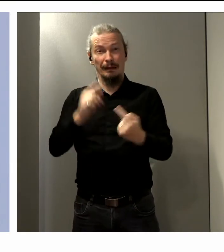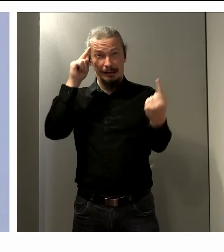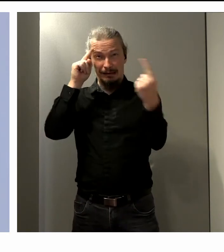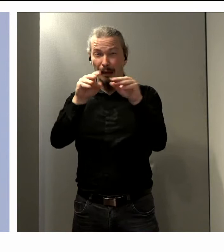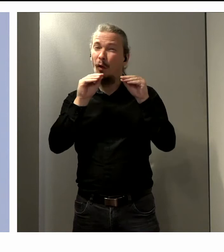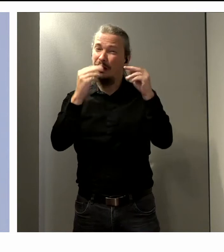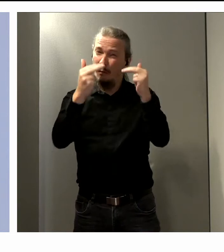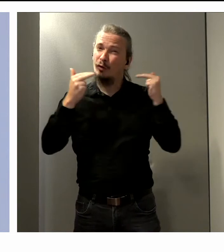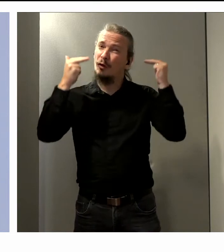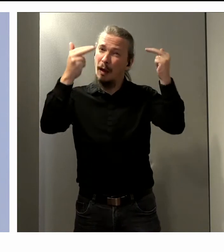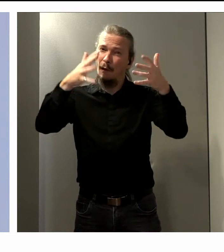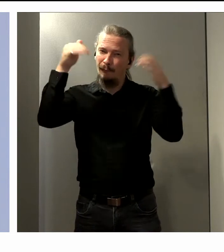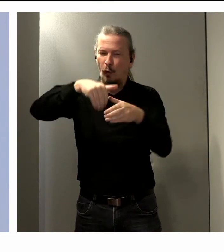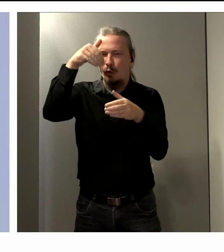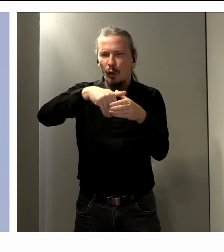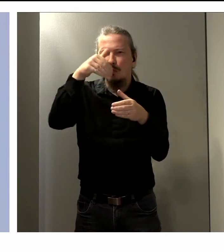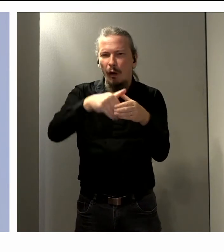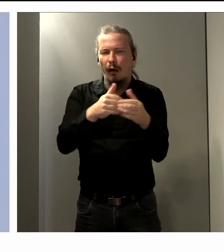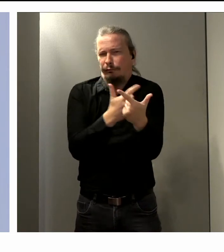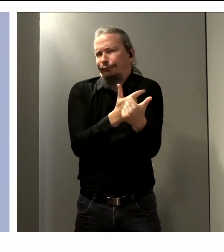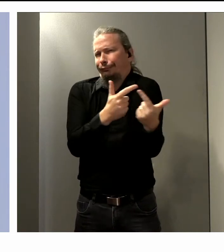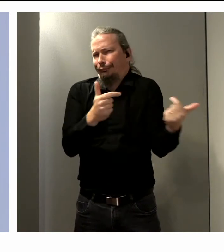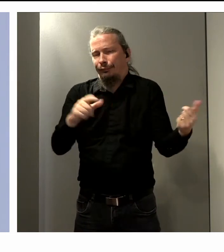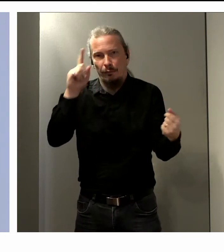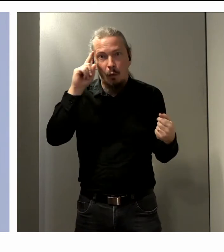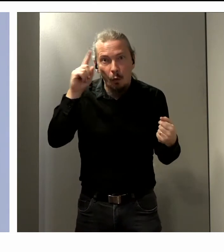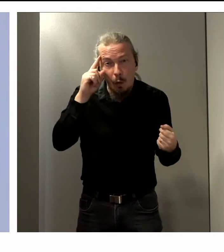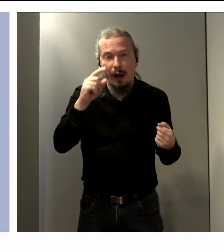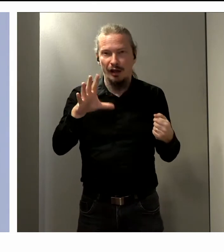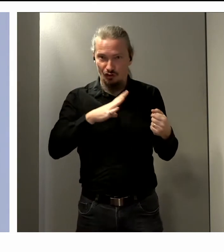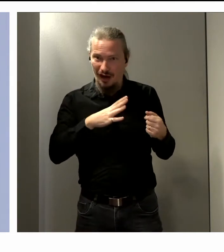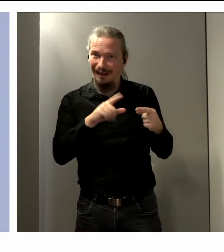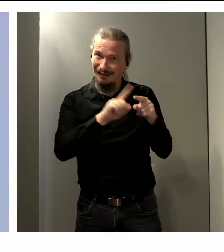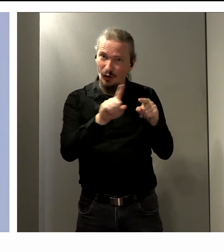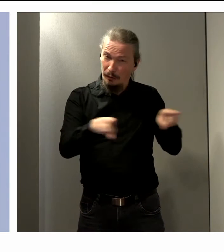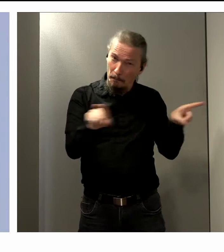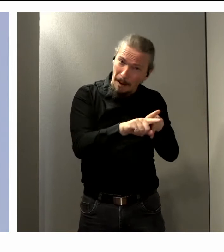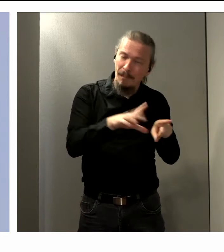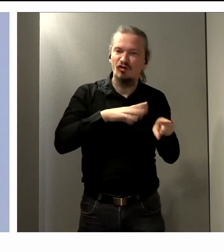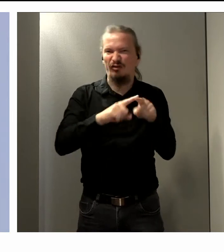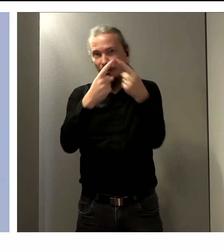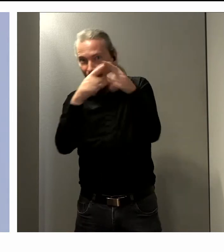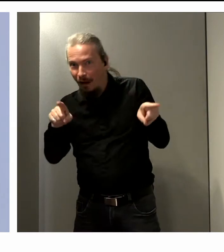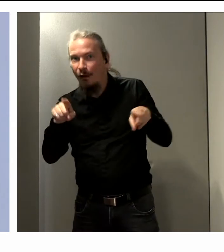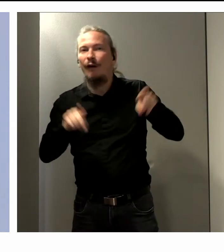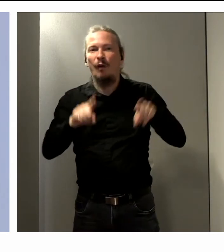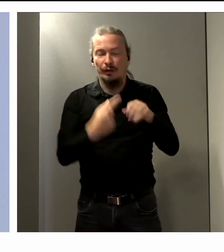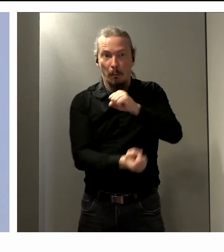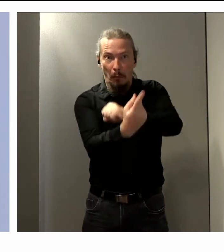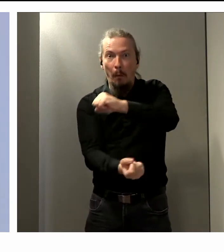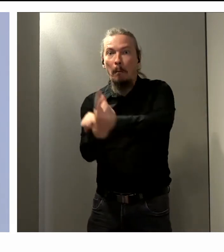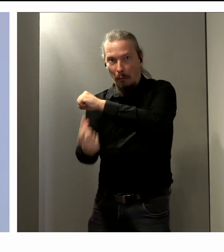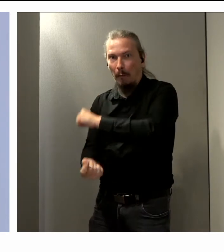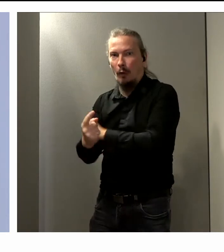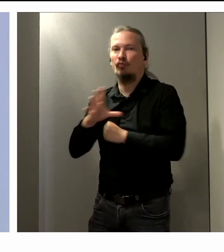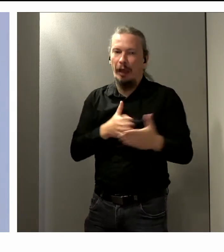le voulons dans la diversité de ce qu'est l'enseignement supérieur, ses similitudes, dans ses différences, dans ses innovations et